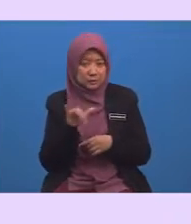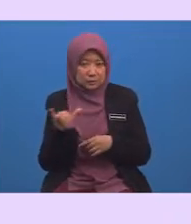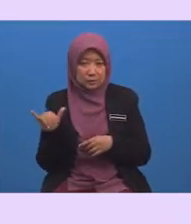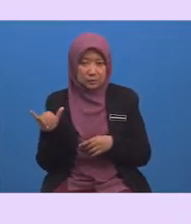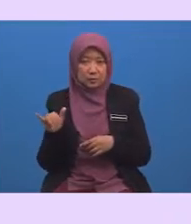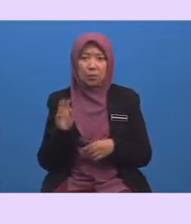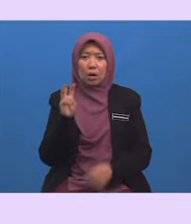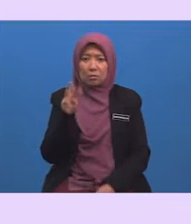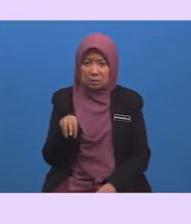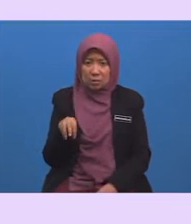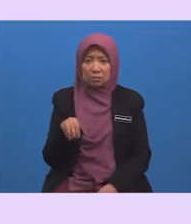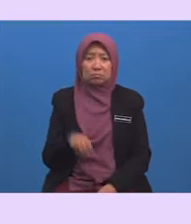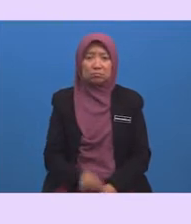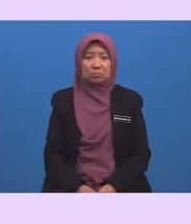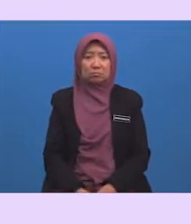adalah wajib.